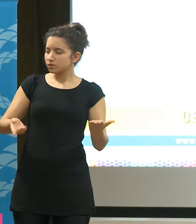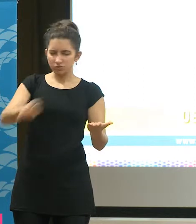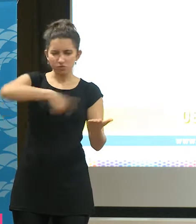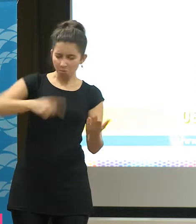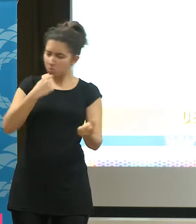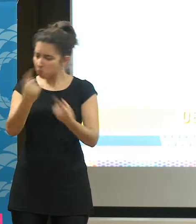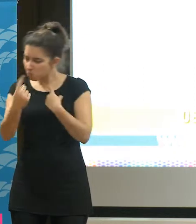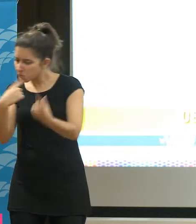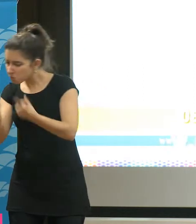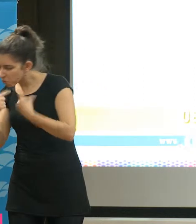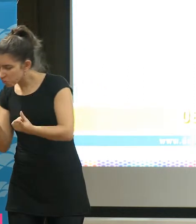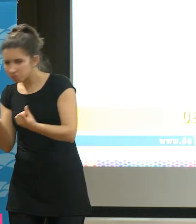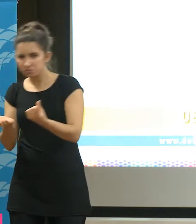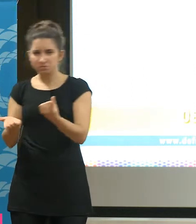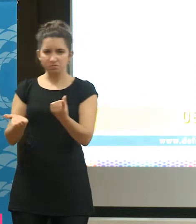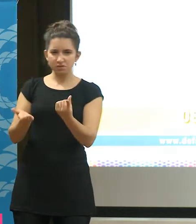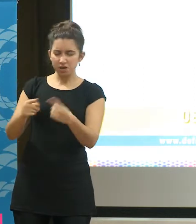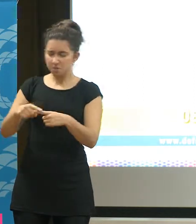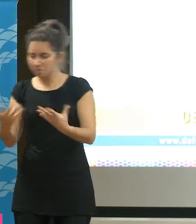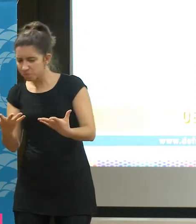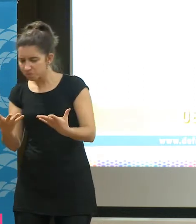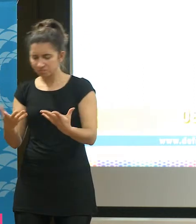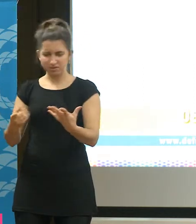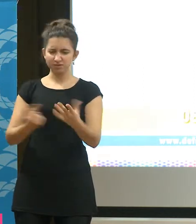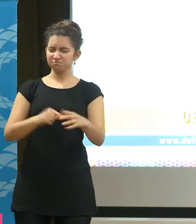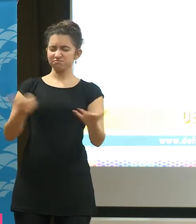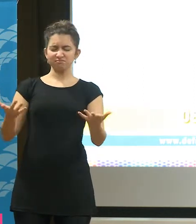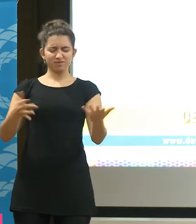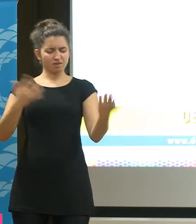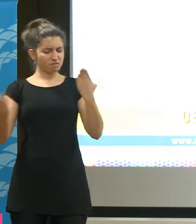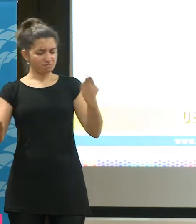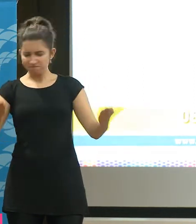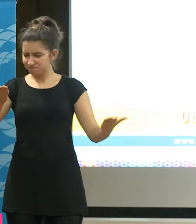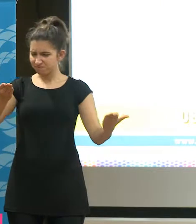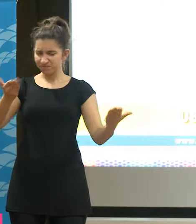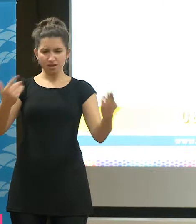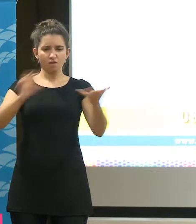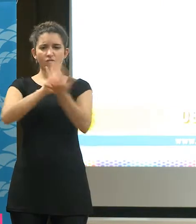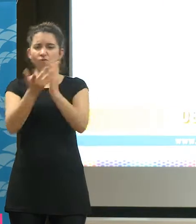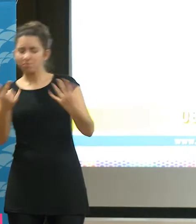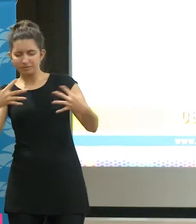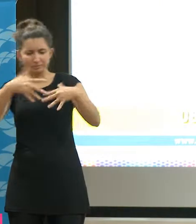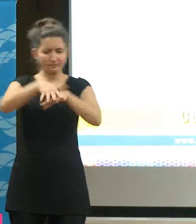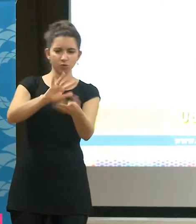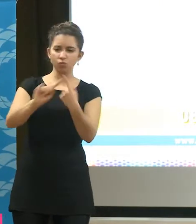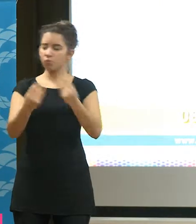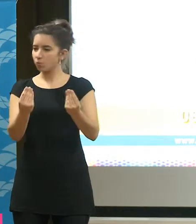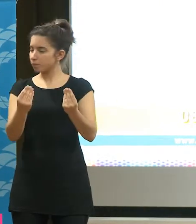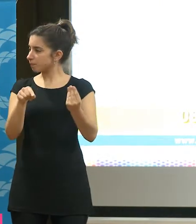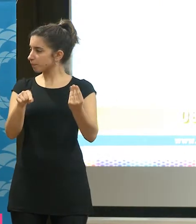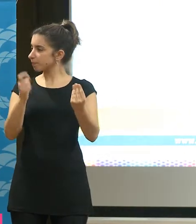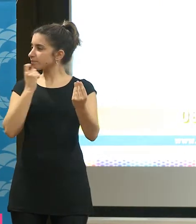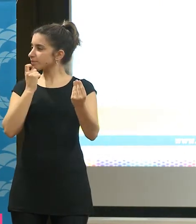las ambivalencias que se producen, no tanto al interior de cada una de estas dos dimensiones, sino en los cruces entre ambas.